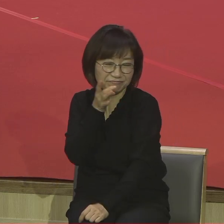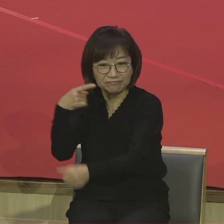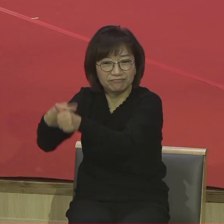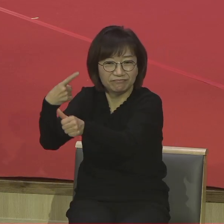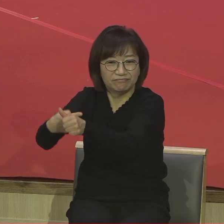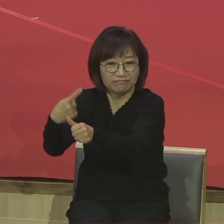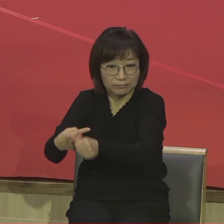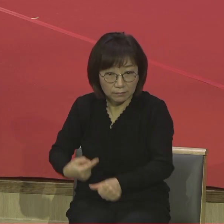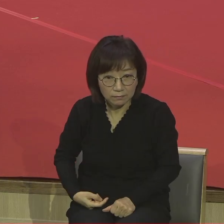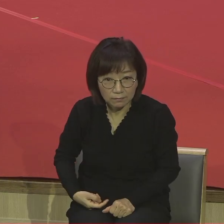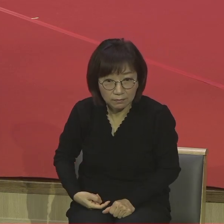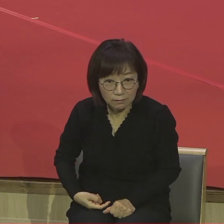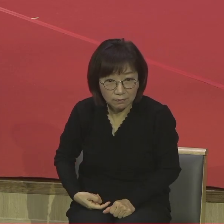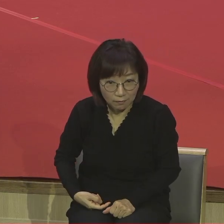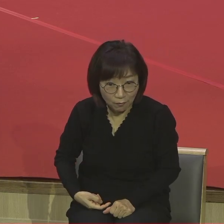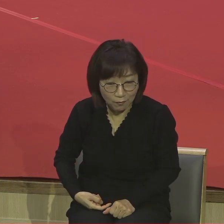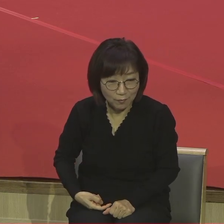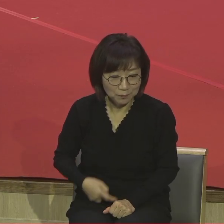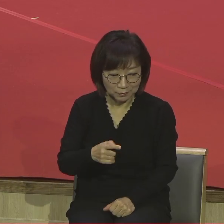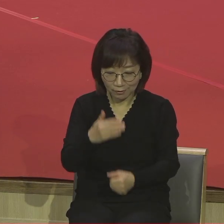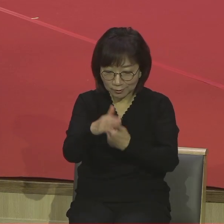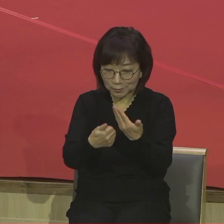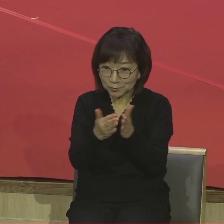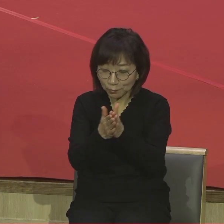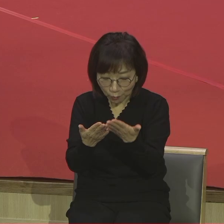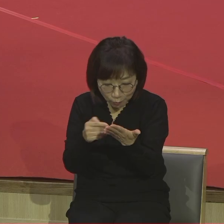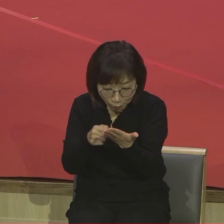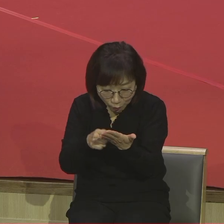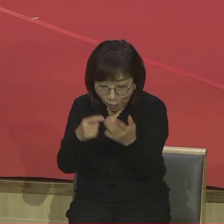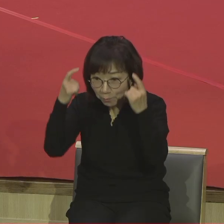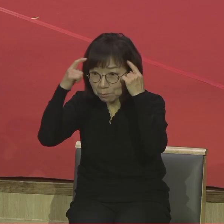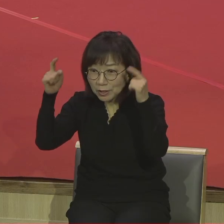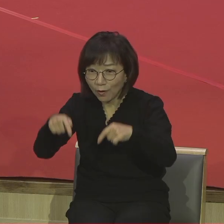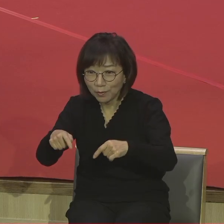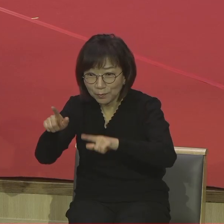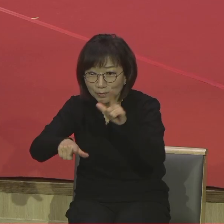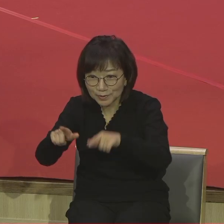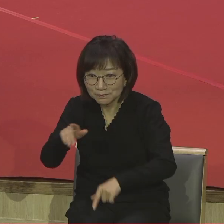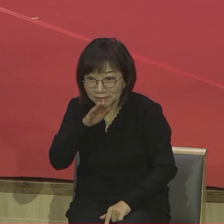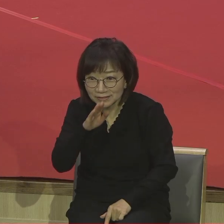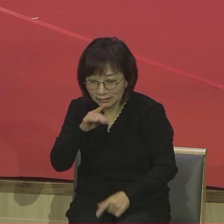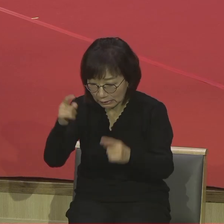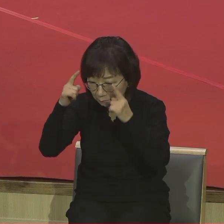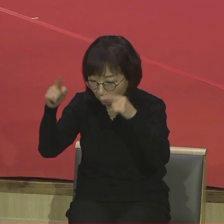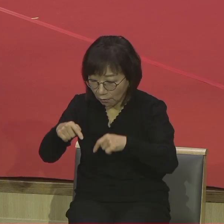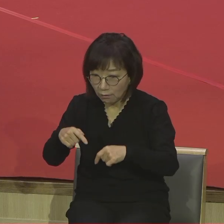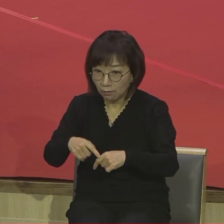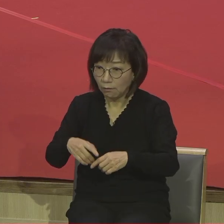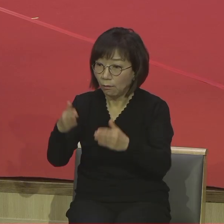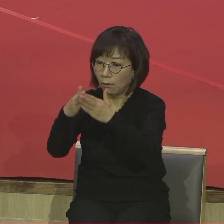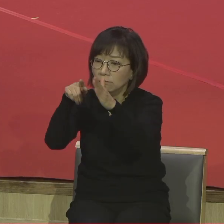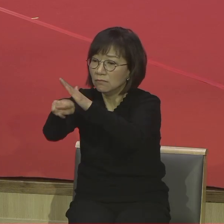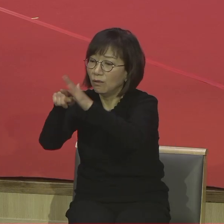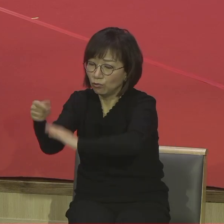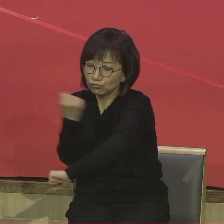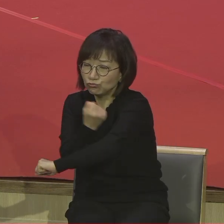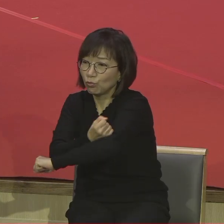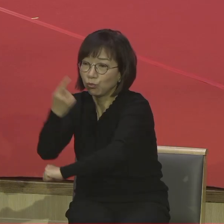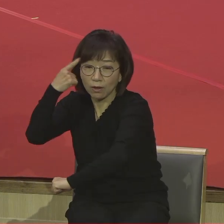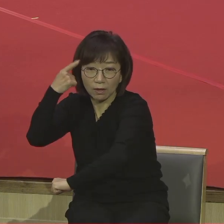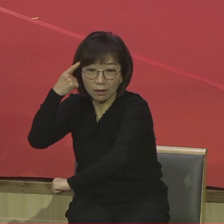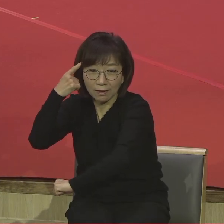보입니다. 미련하다 그랬어요. 참 불신자들에게 욕 얻어먹을 정도로 그렇게 미련해 보이는